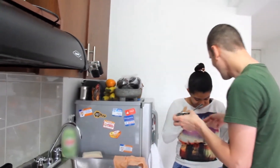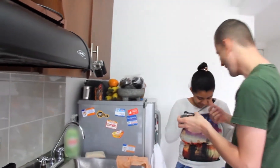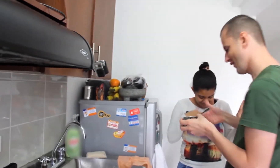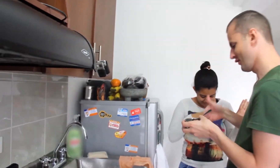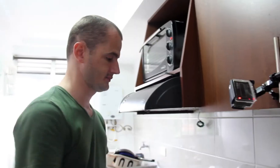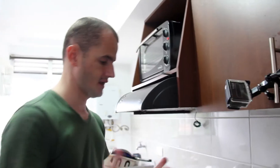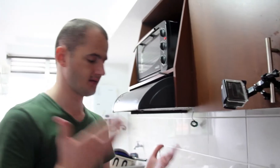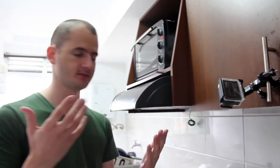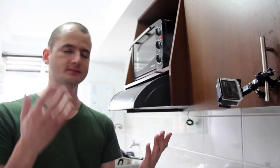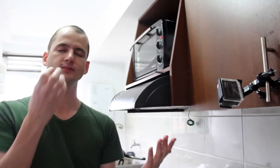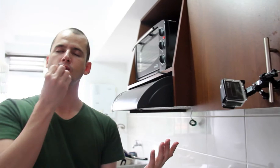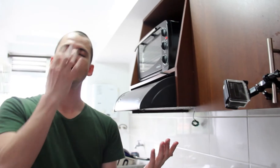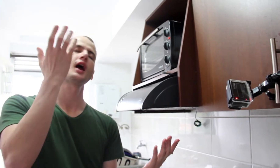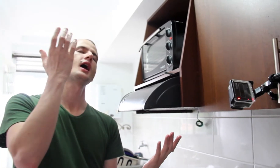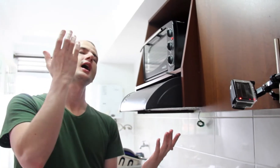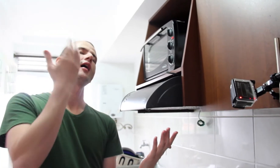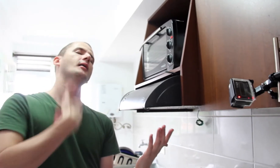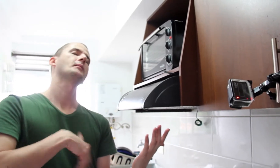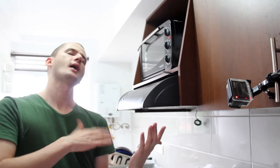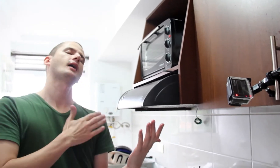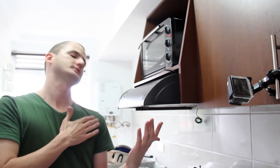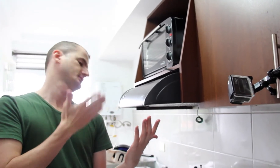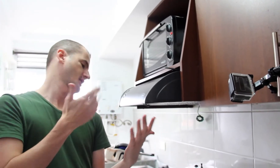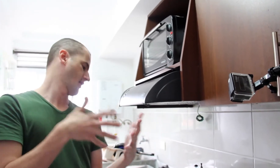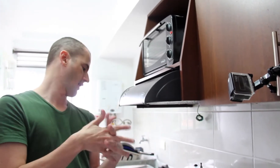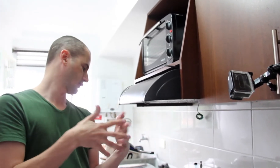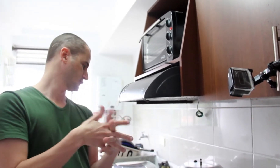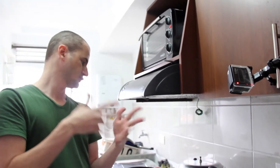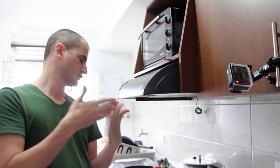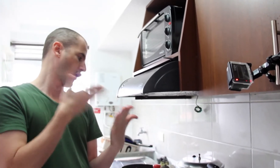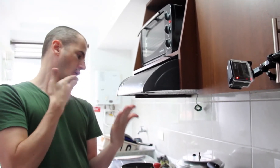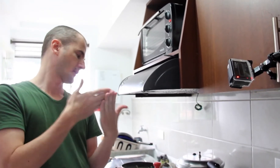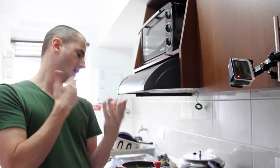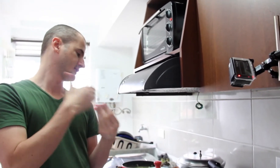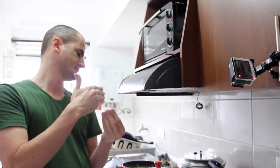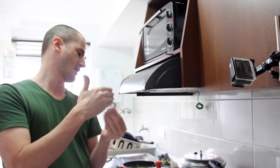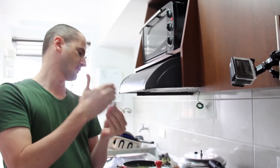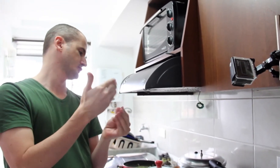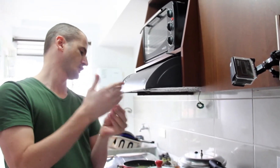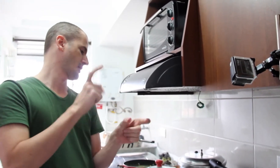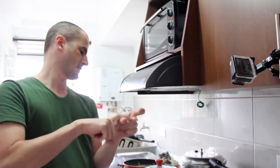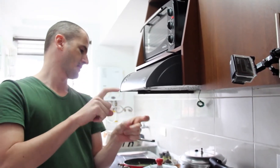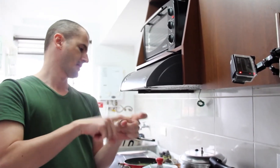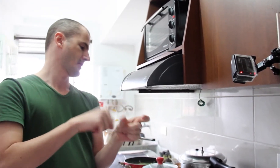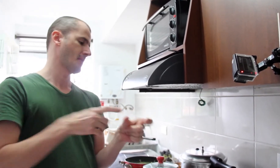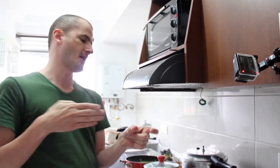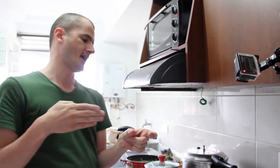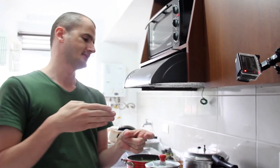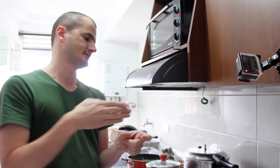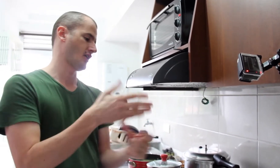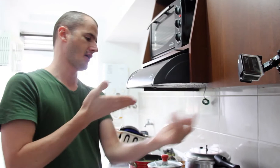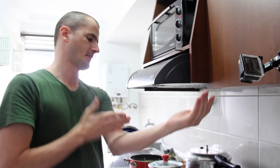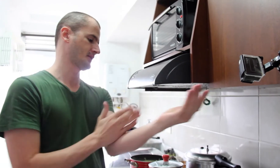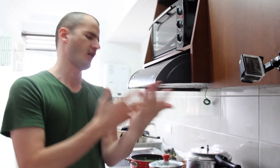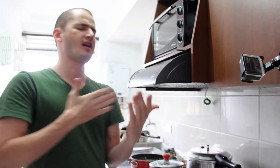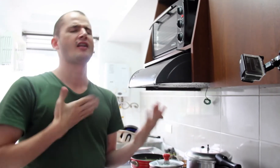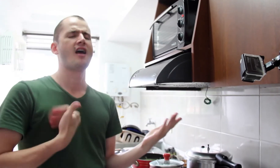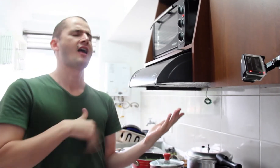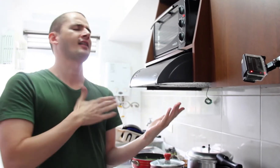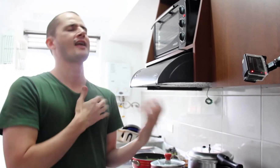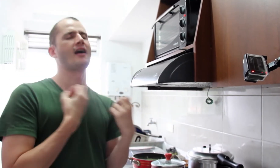métro, dégainant leur sang. Ah, delicioso! El arroz paisa con sopita, cebolla,